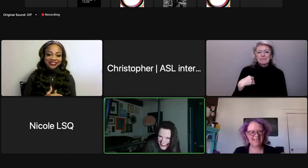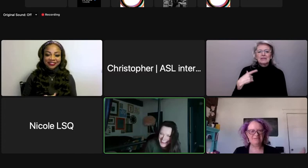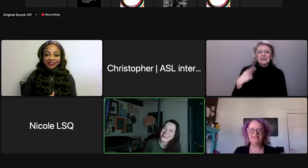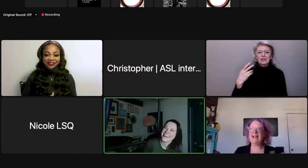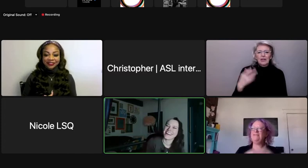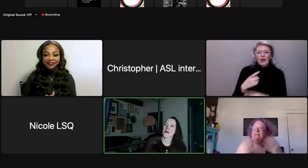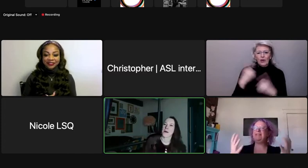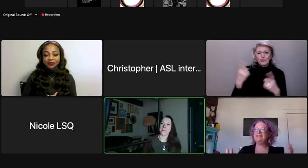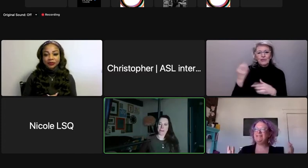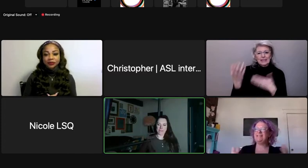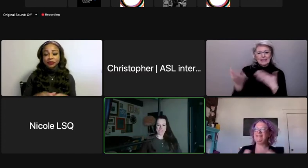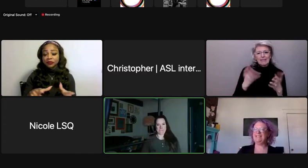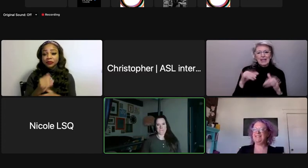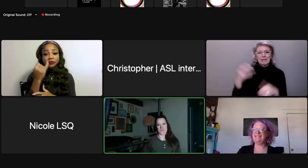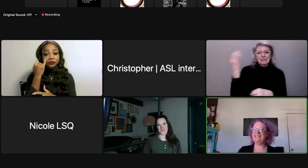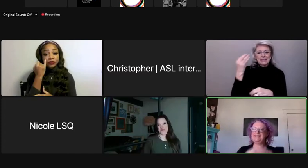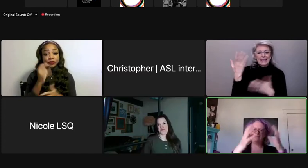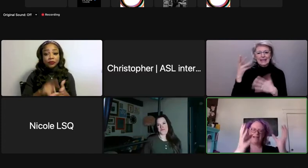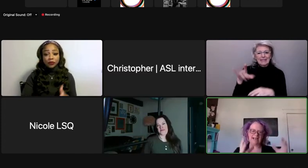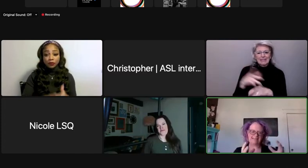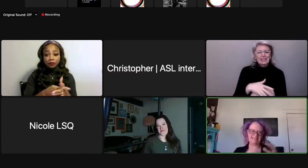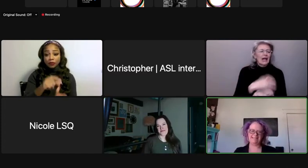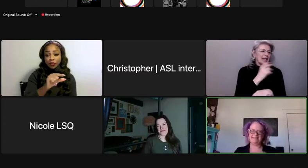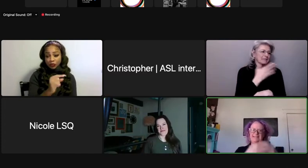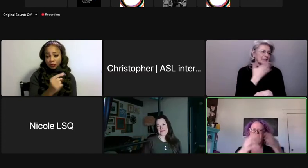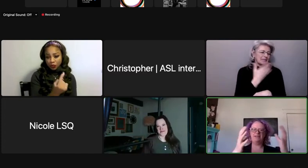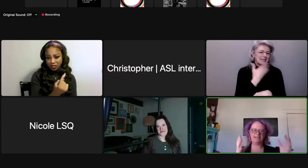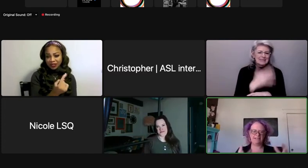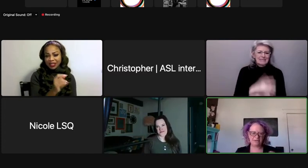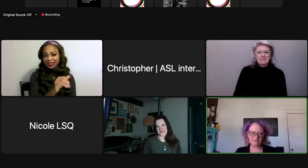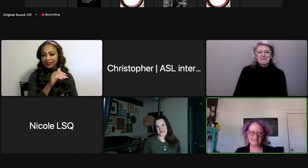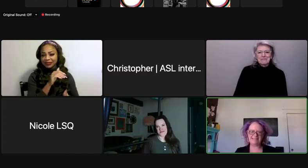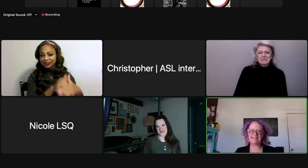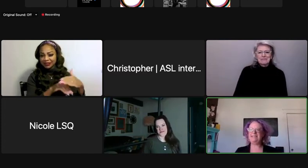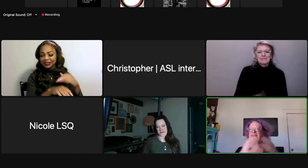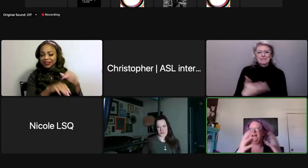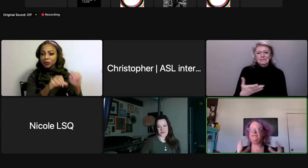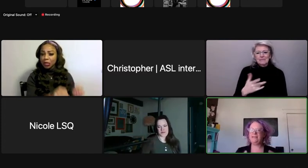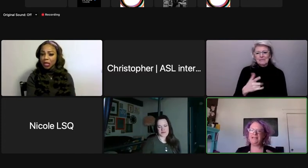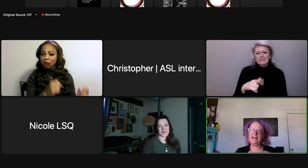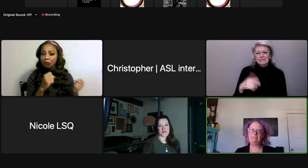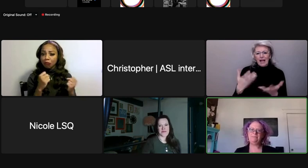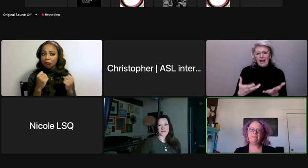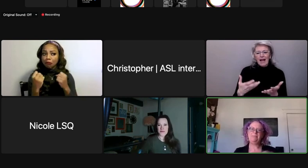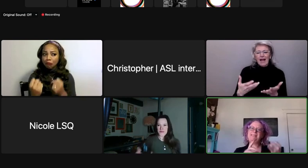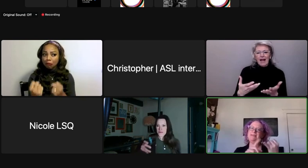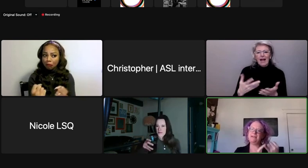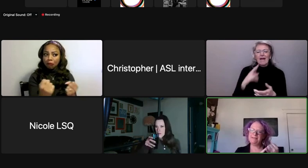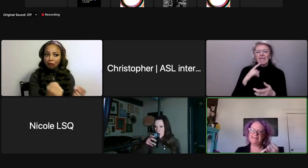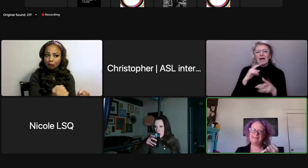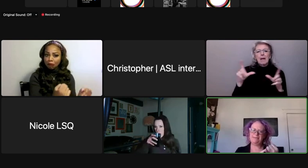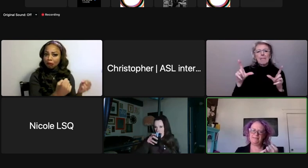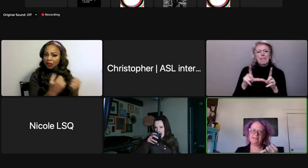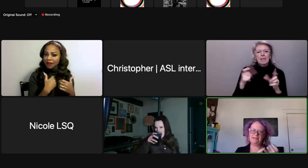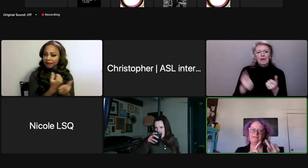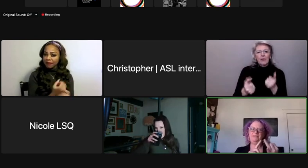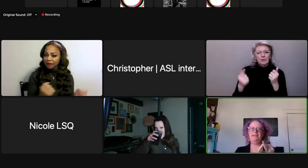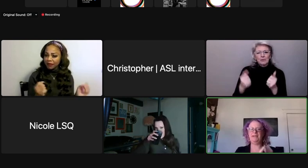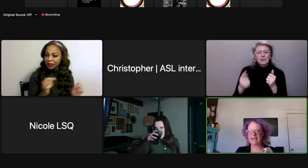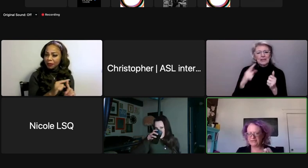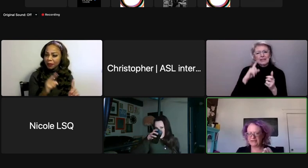après cette présentation merci oui alors quand c'est un permis de conduire de